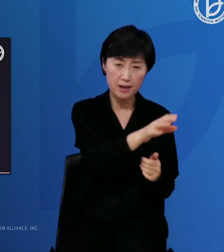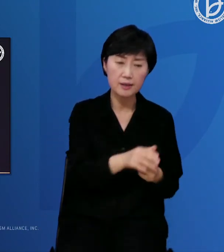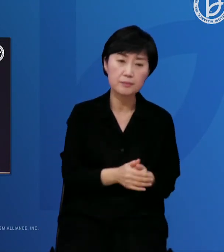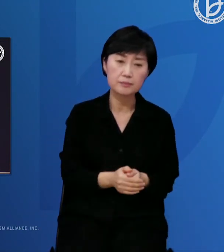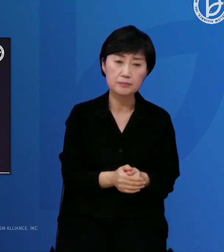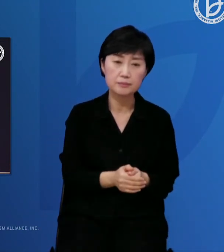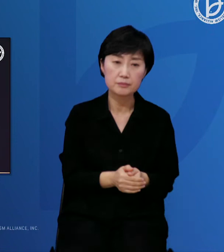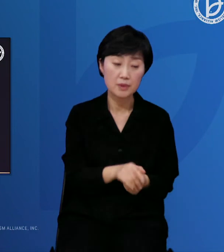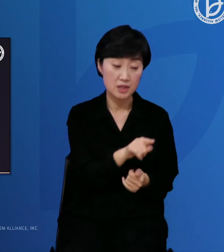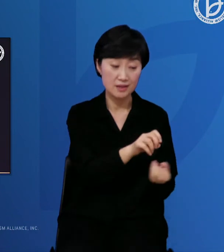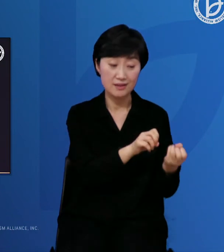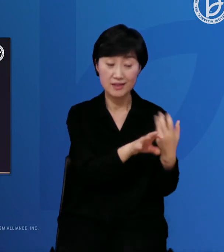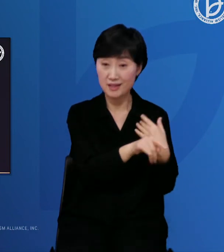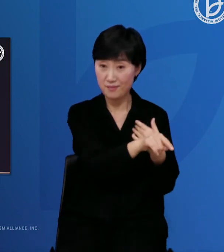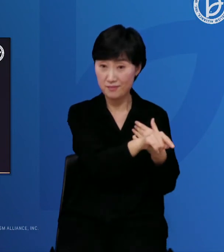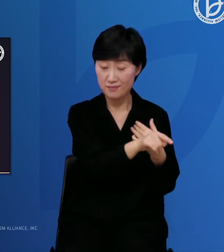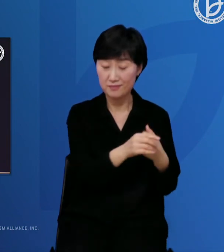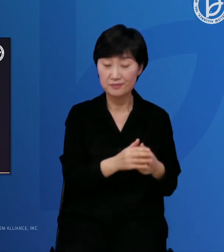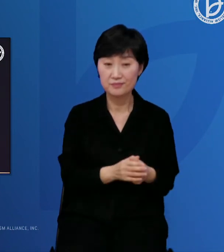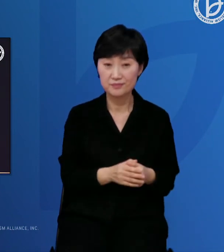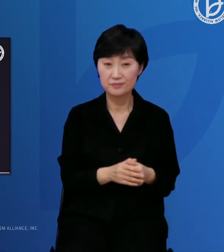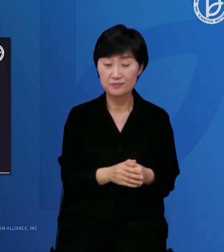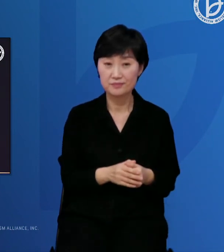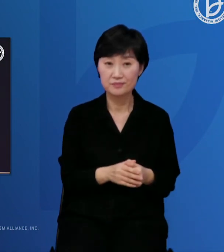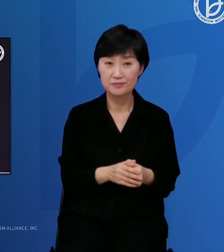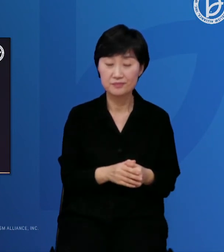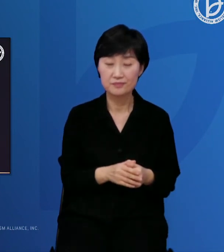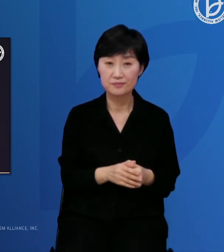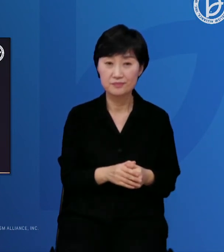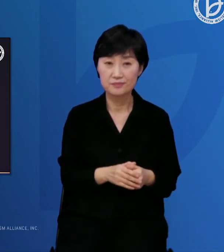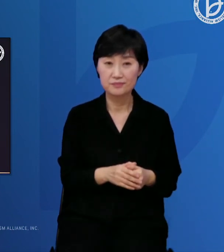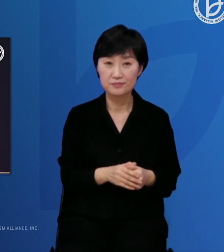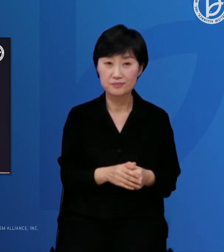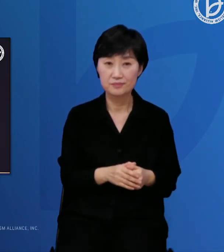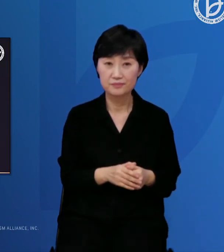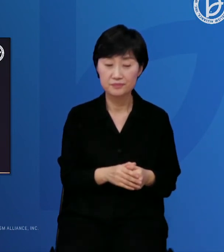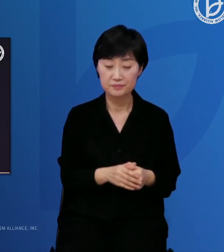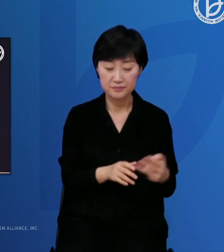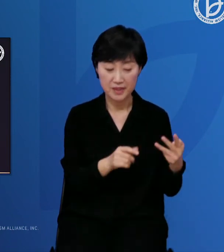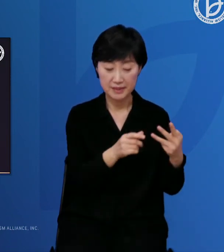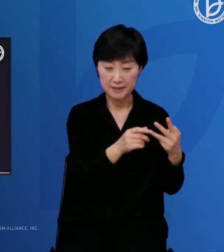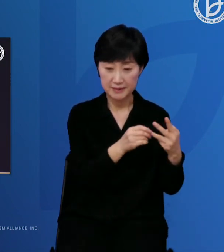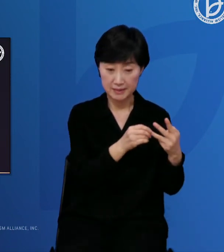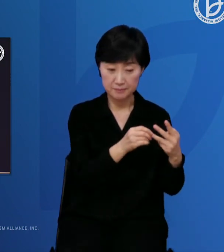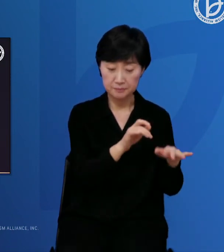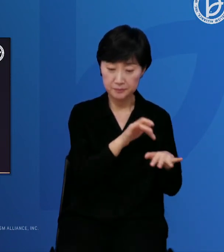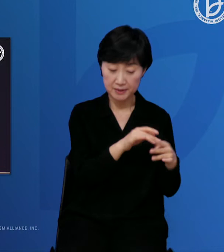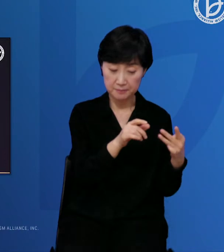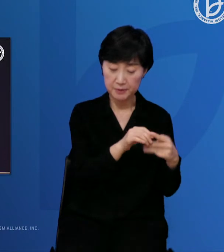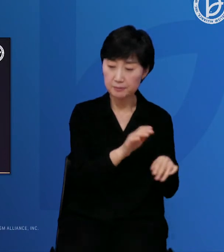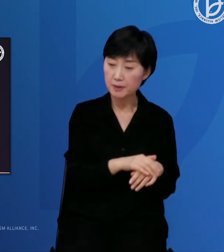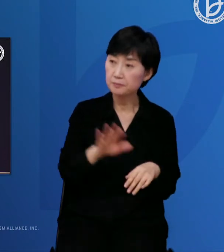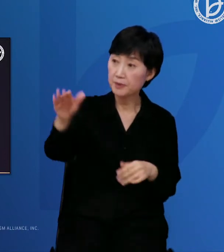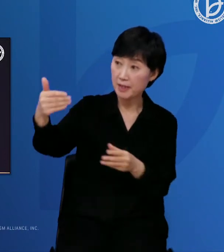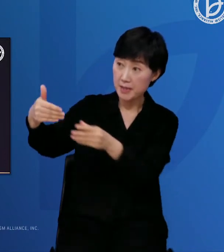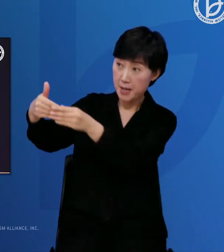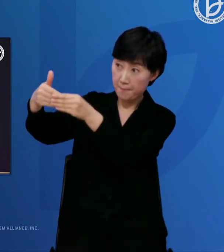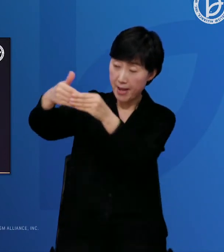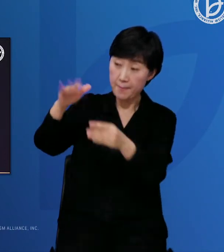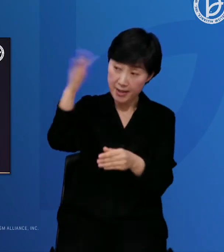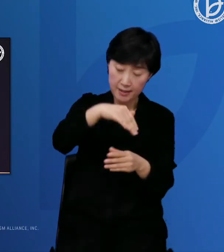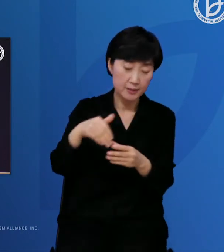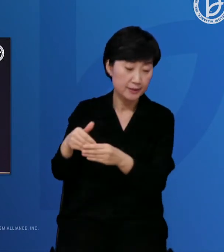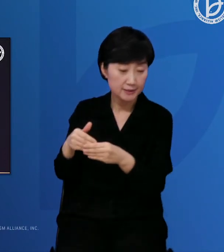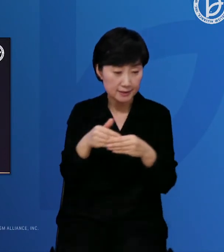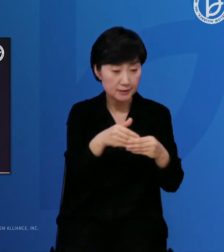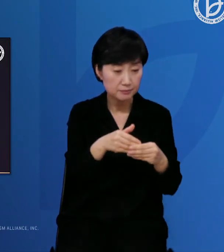그랬더니 뭐라고 합니까? And then what does the devil say? 이제 타협조를 나와서 세상 다 보여주면서요. 이건